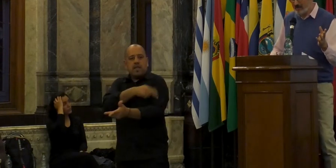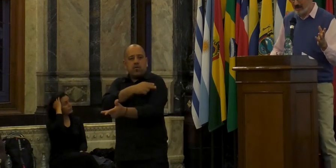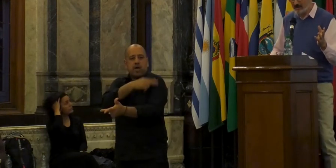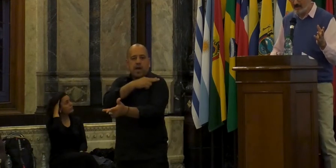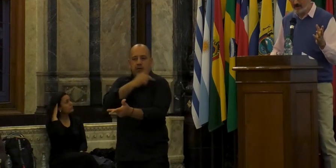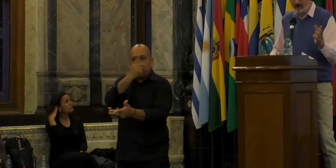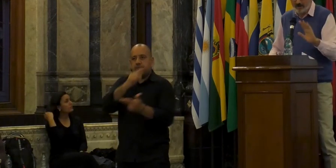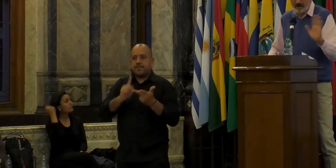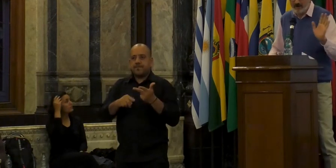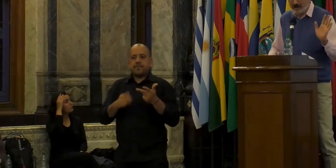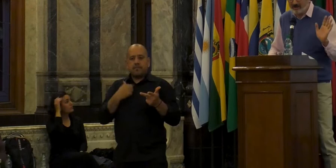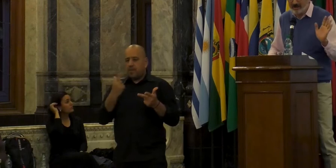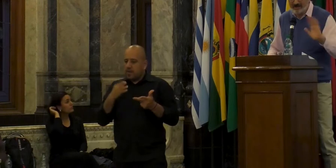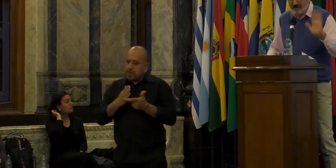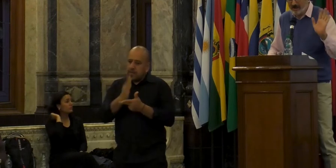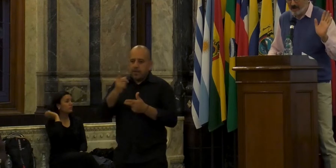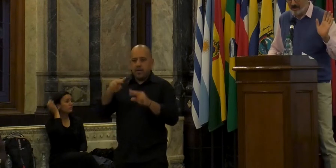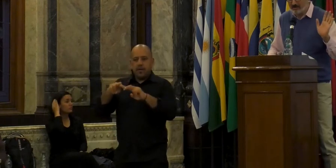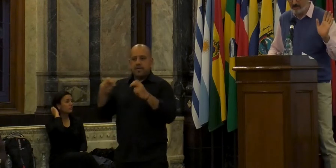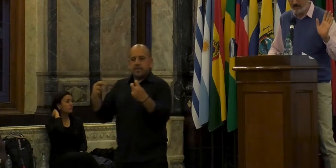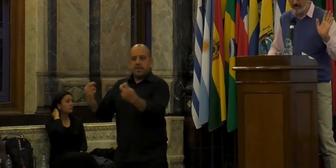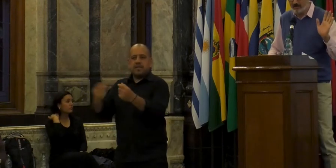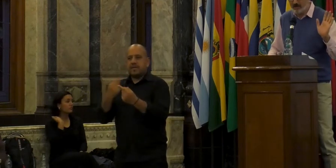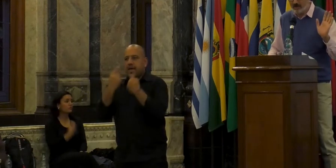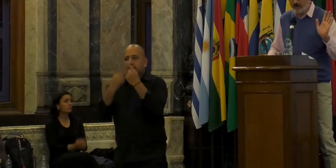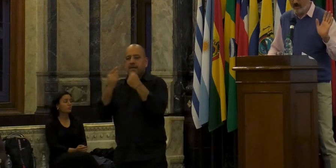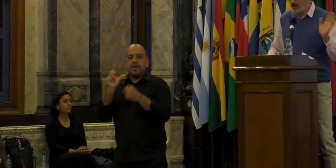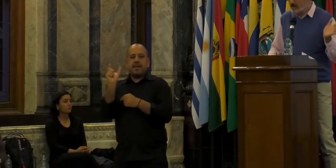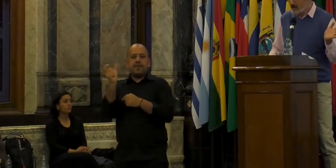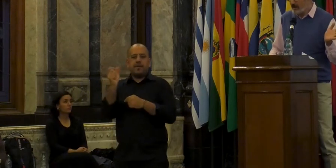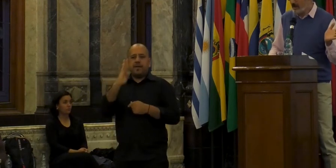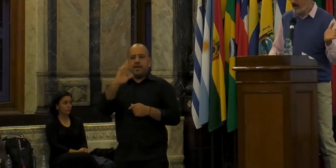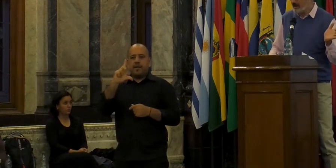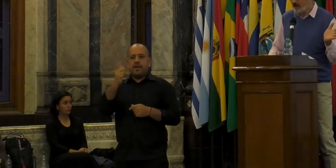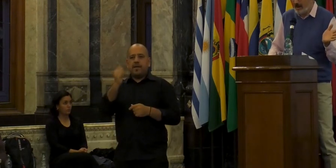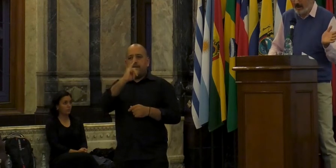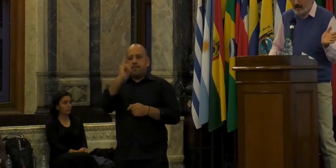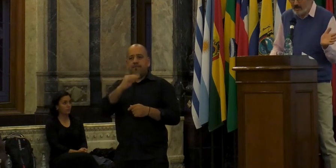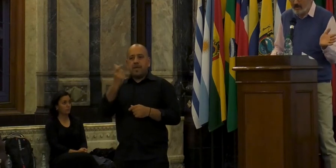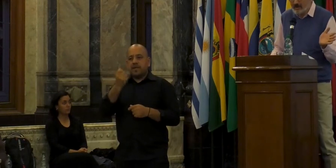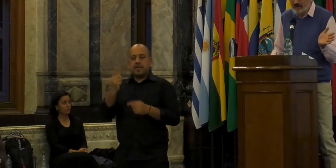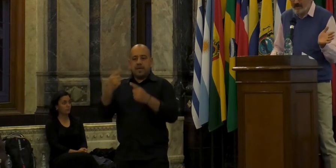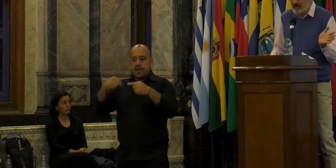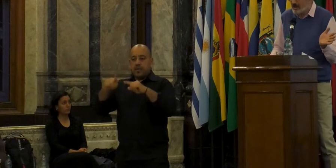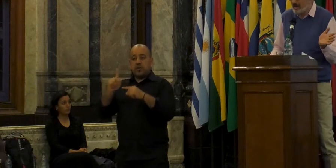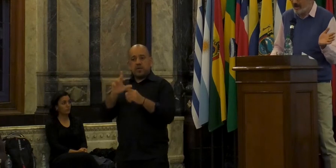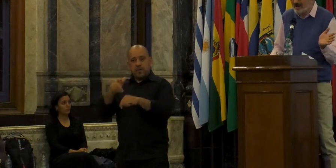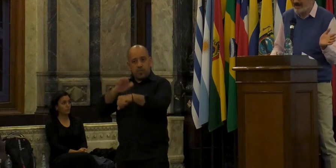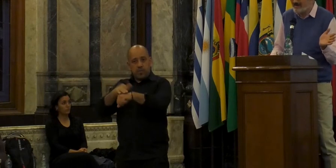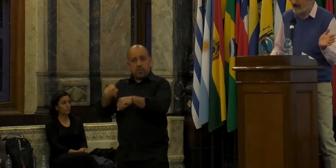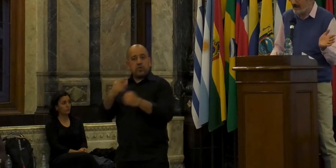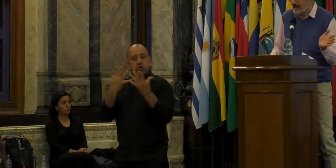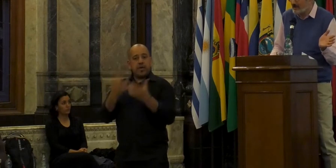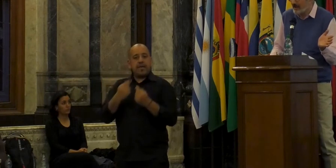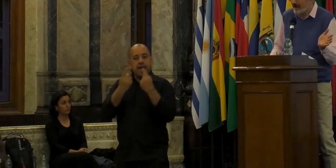se llaman plazas, ¿no? Y todo el rato en la cafetería se habla de plazas, ¿no? Pero no se habla de lo que en ese momento me interesaba. Yo quería hablar